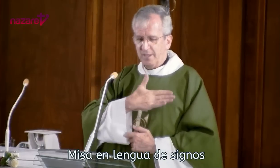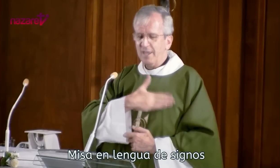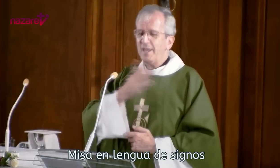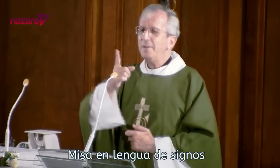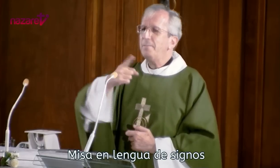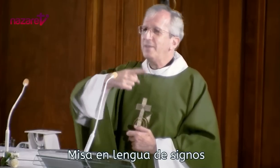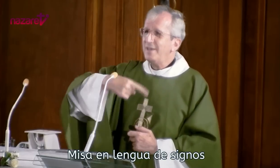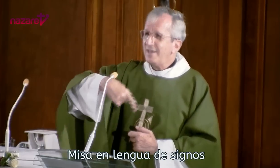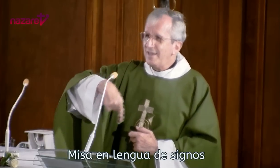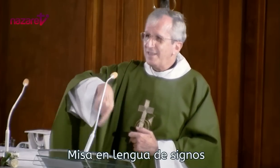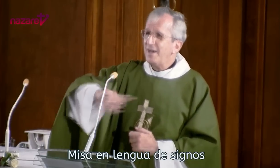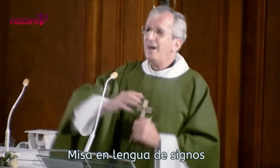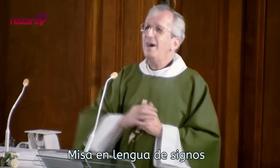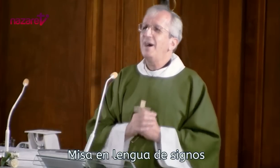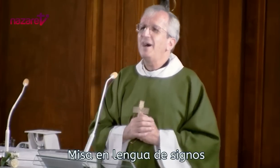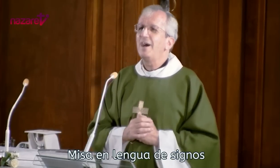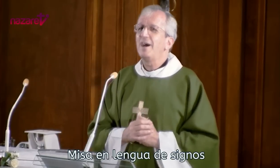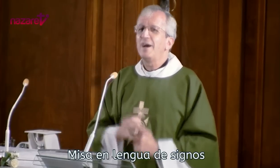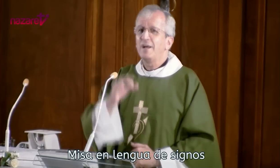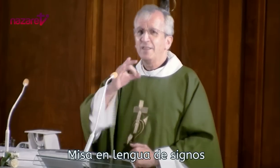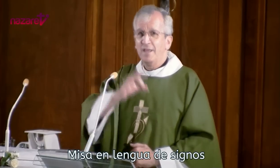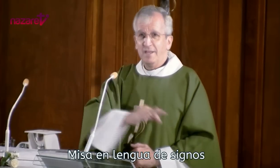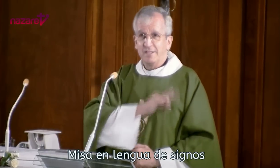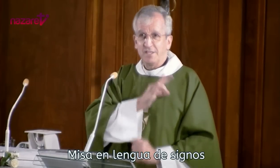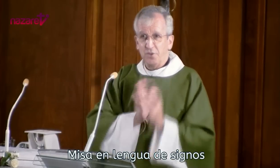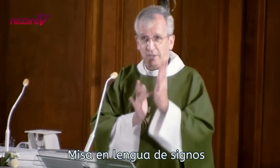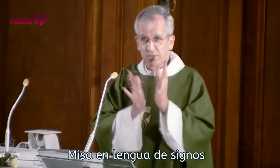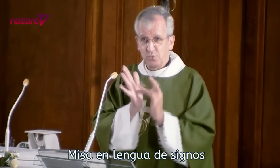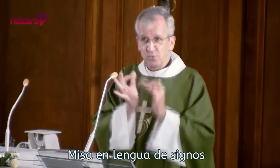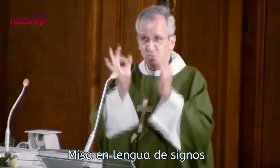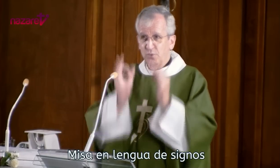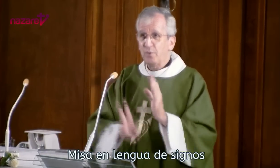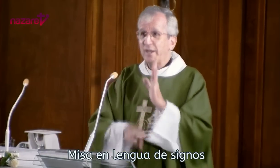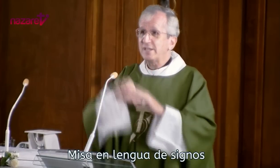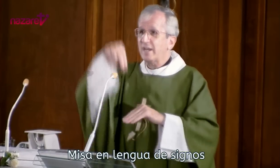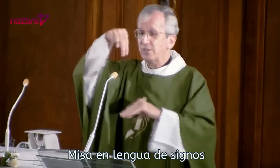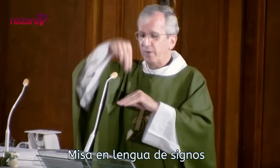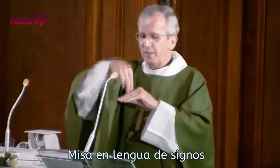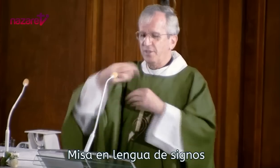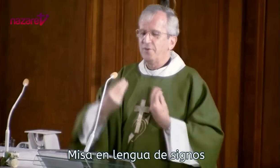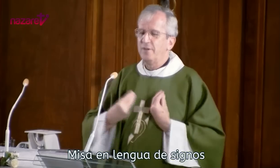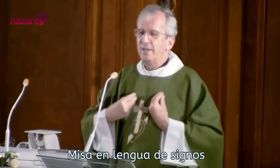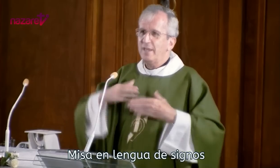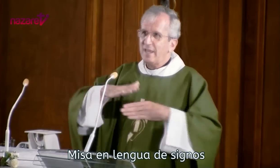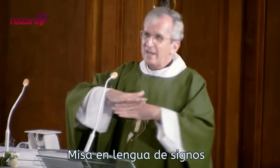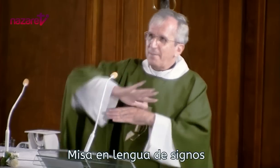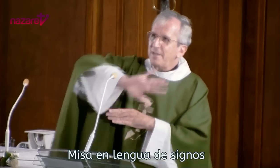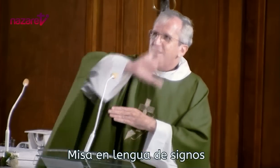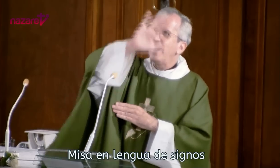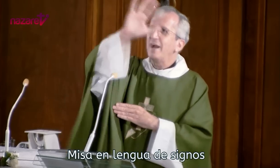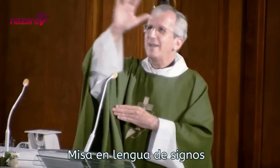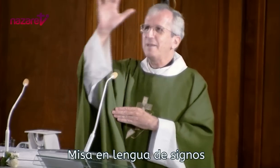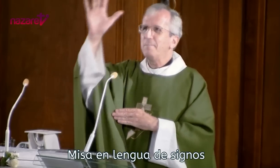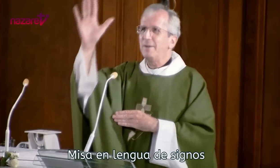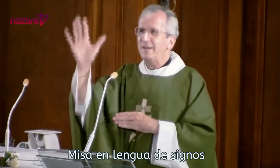ten piedad. Señor Jesús, tú que eres la resurrección y la vida en